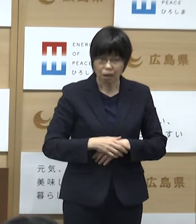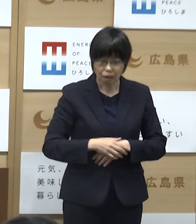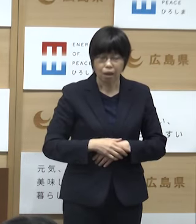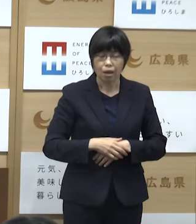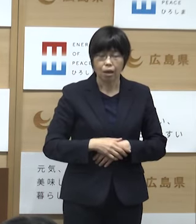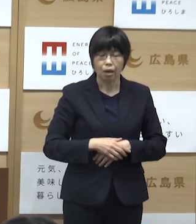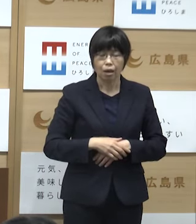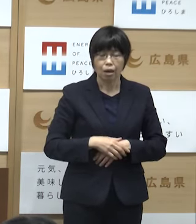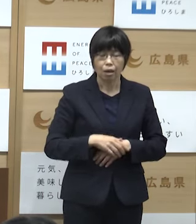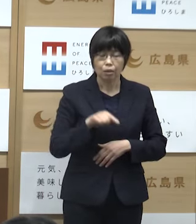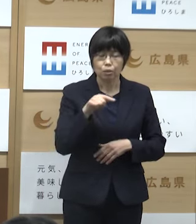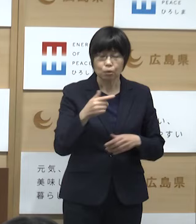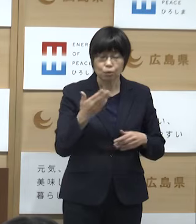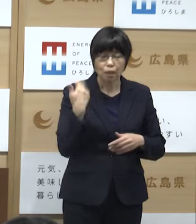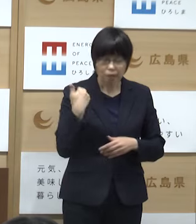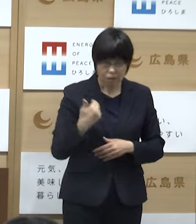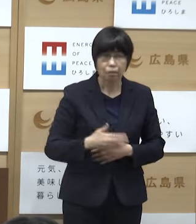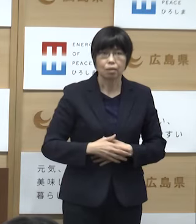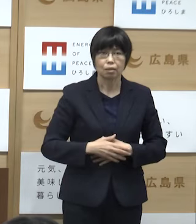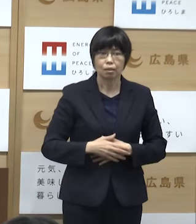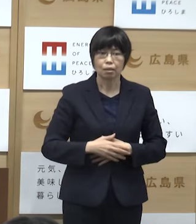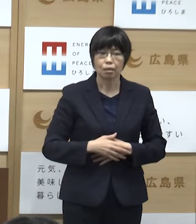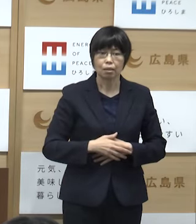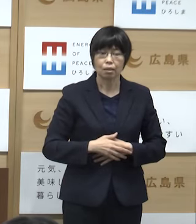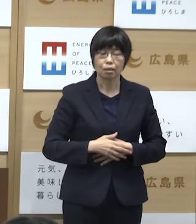もありますけども、すでにですね